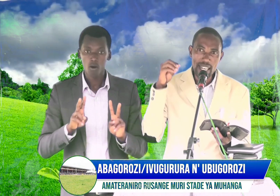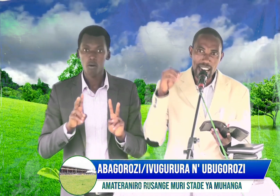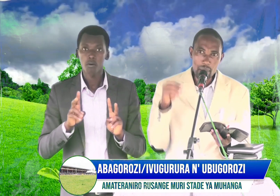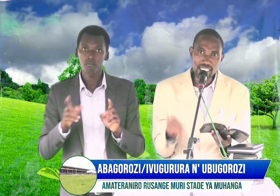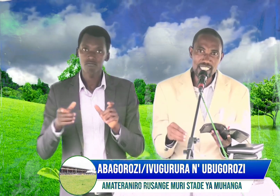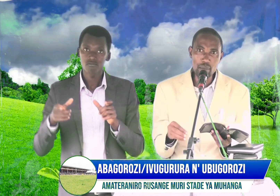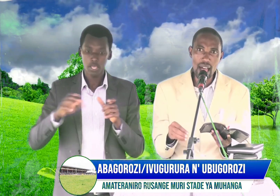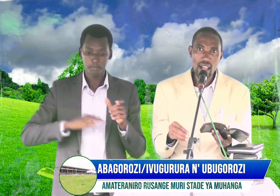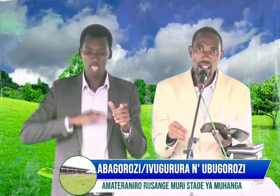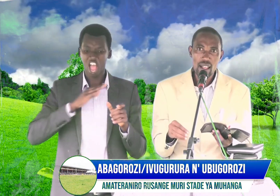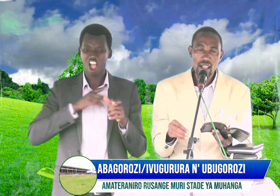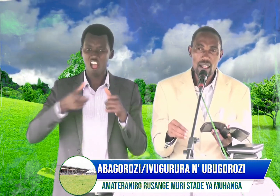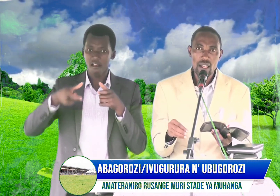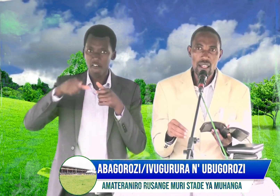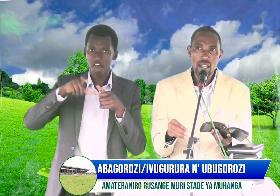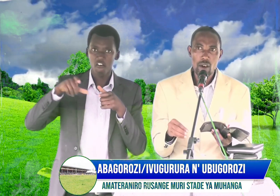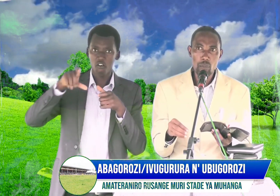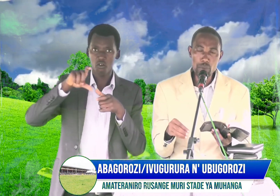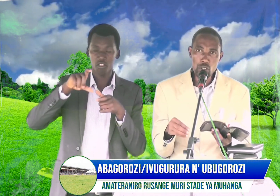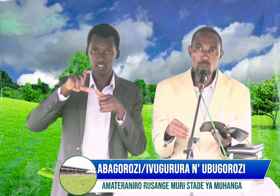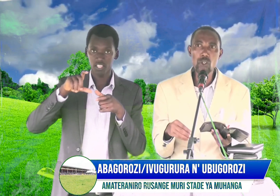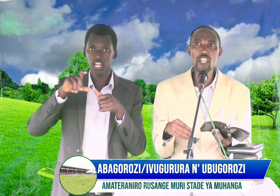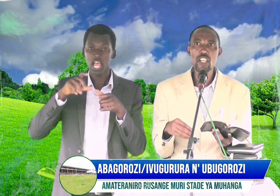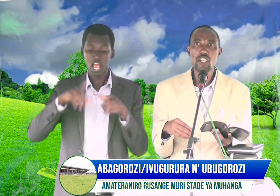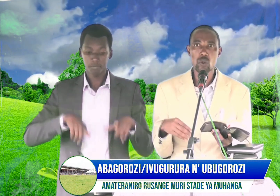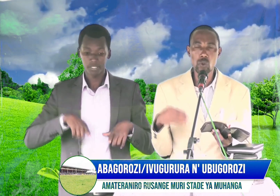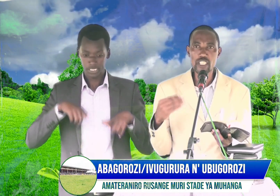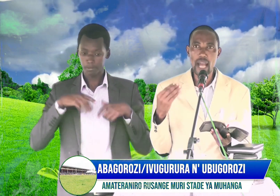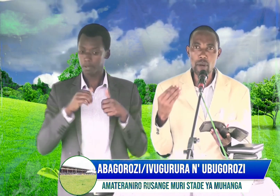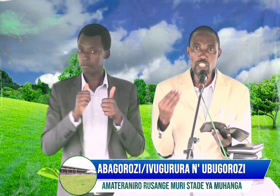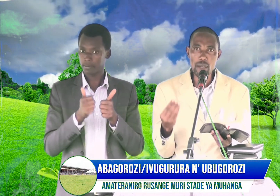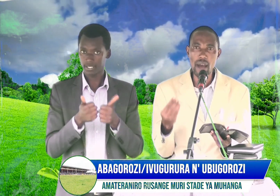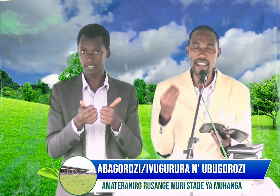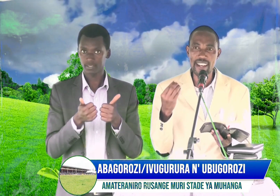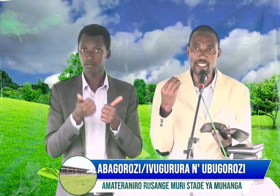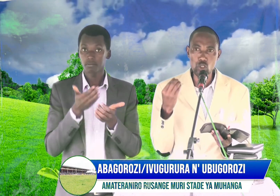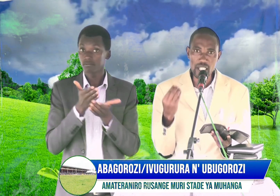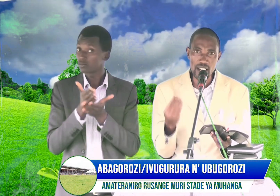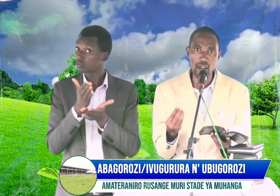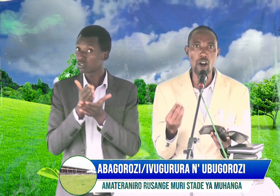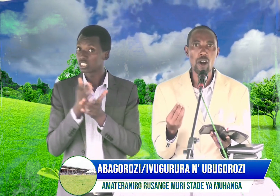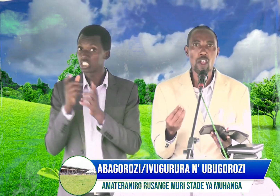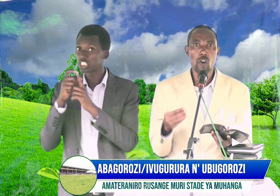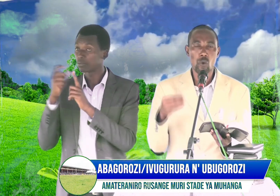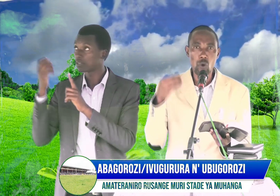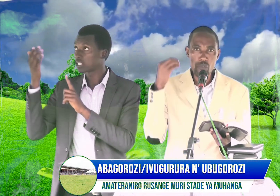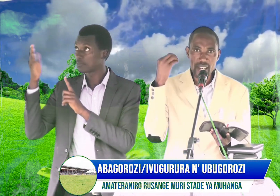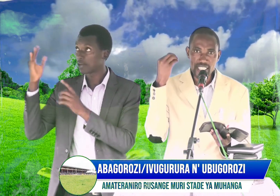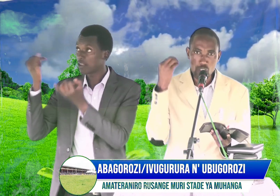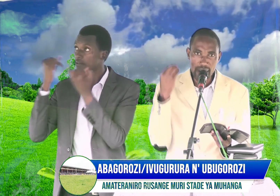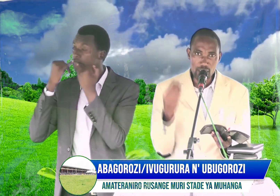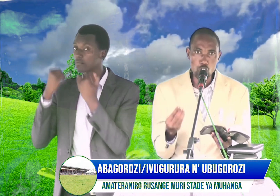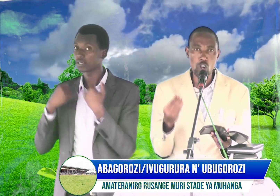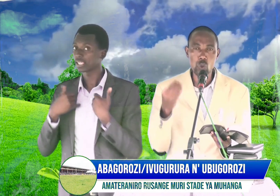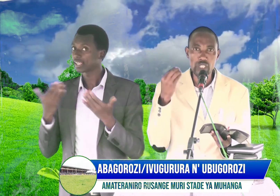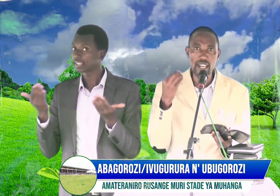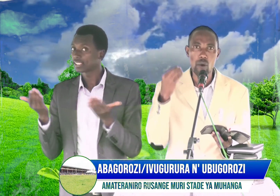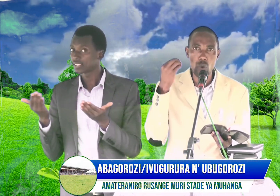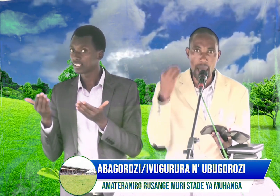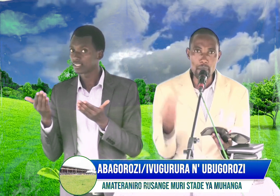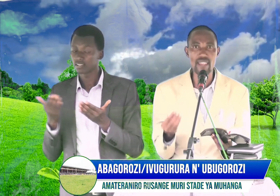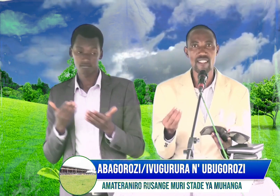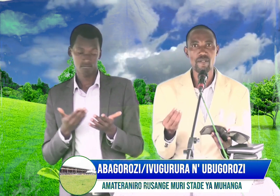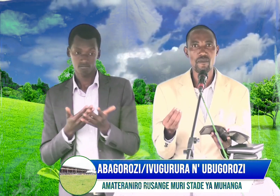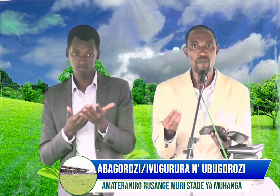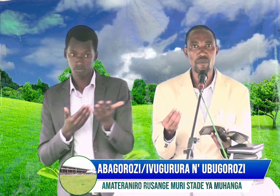bagire amagara mazima, mu by'ukuri kuko ijambo ry'Imana riratubwira ngo wumvire so na nyoko kugira